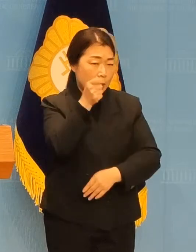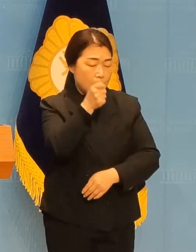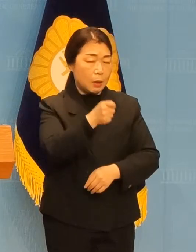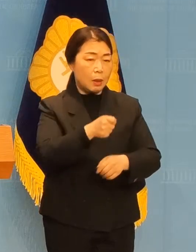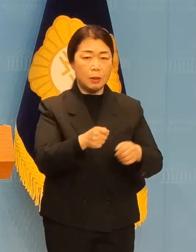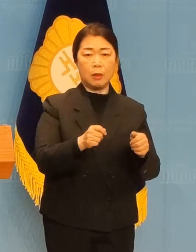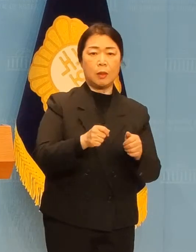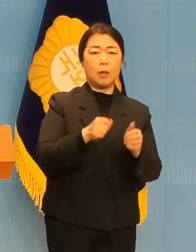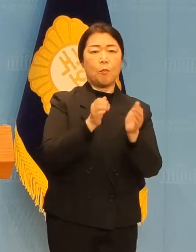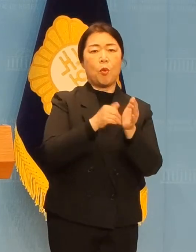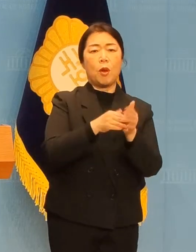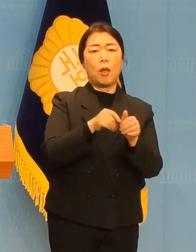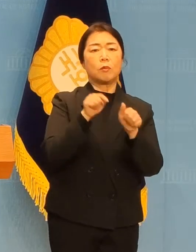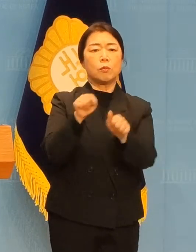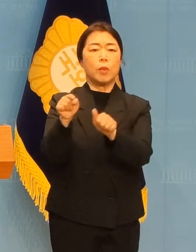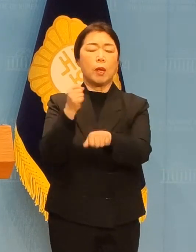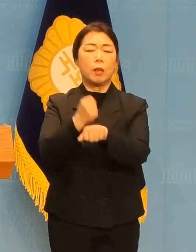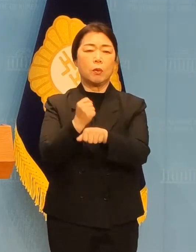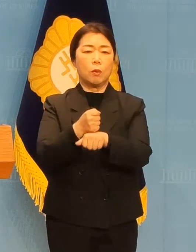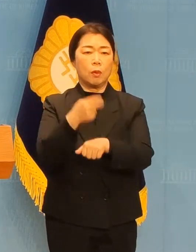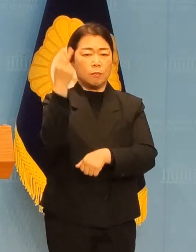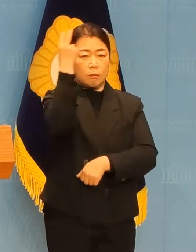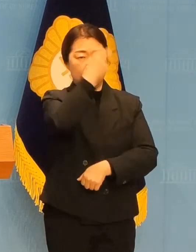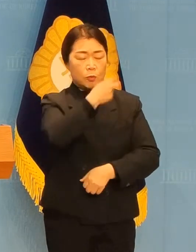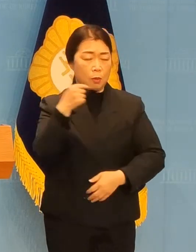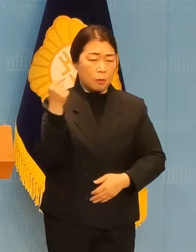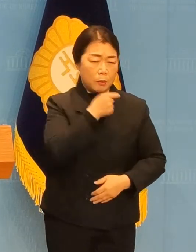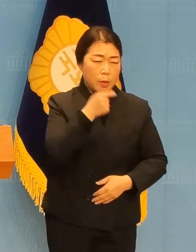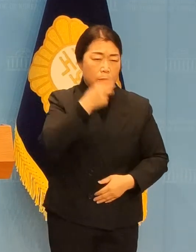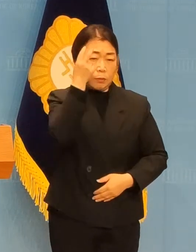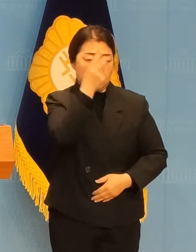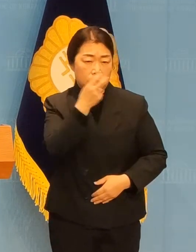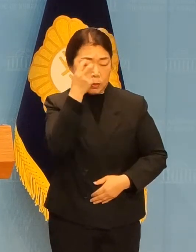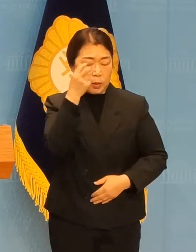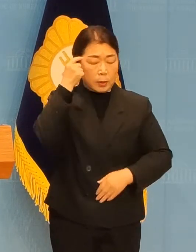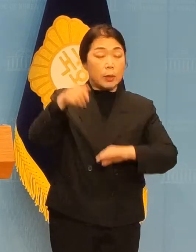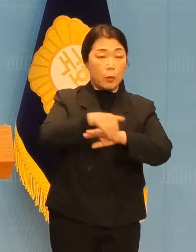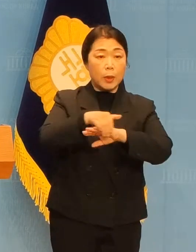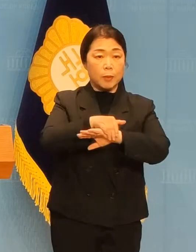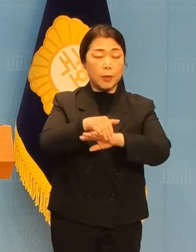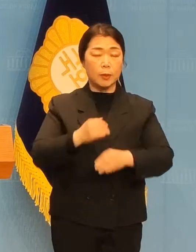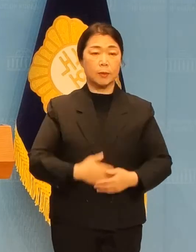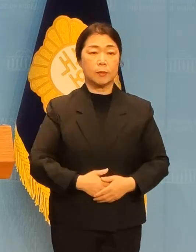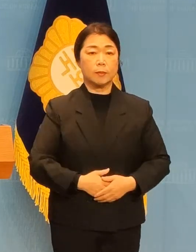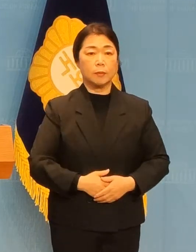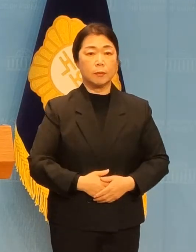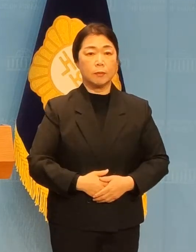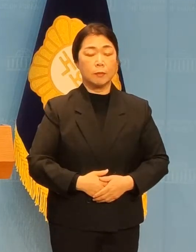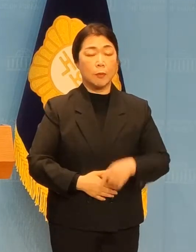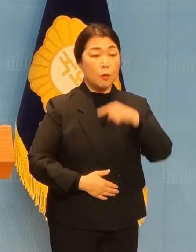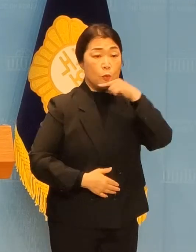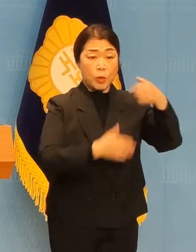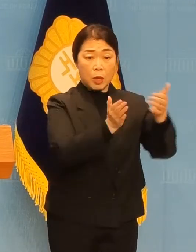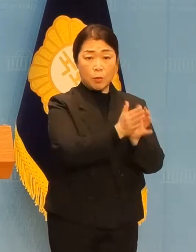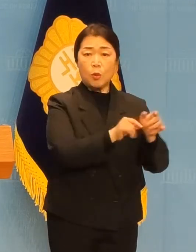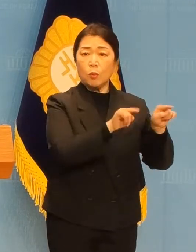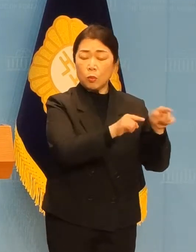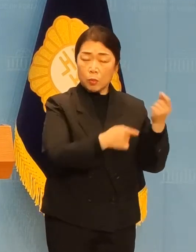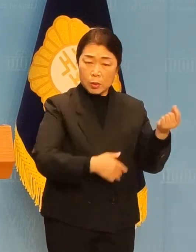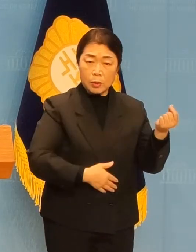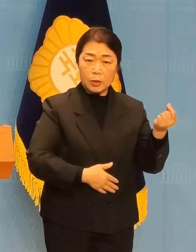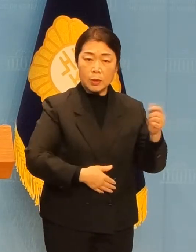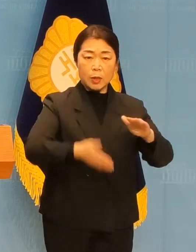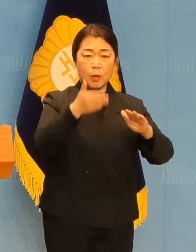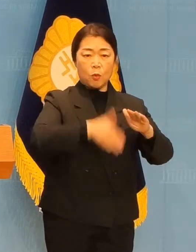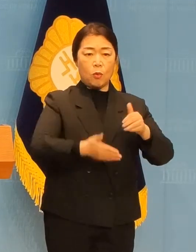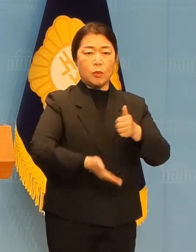과정을 더욱 투명하게 관리할 계획입니다. 국민의힘도 자당의 공천잔사 의혹부터